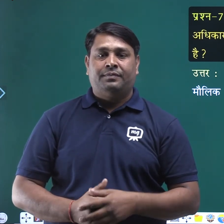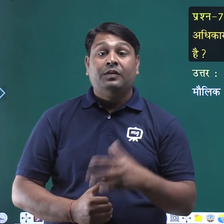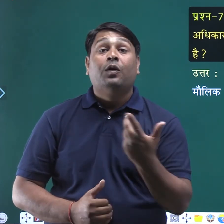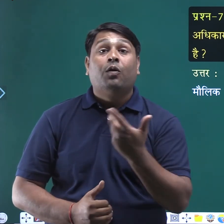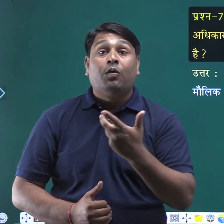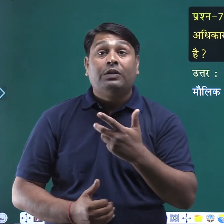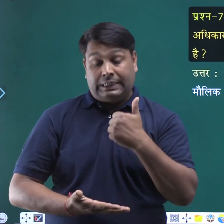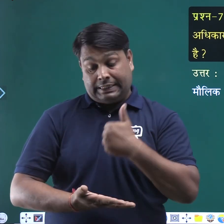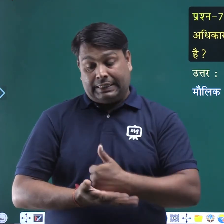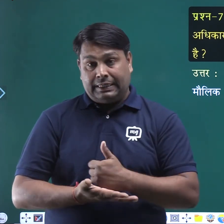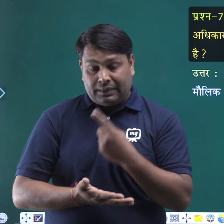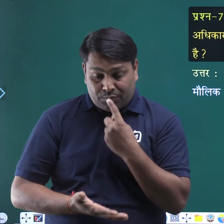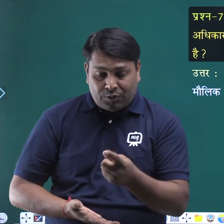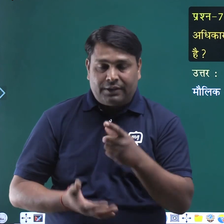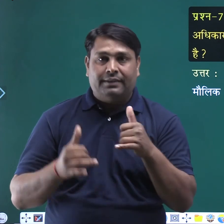है